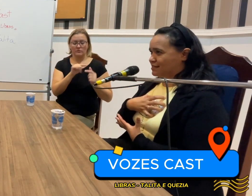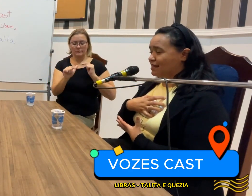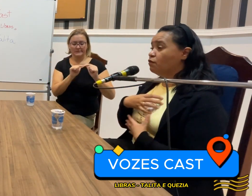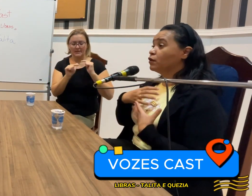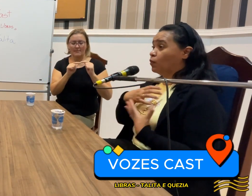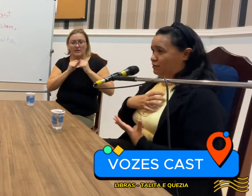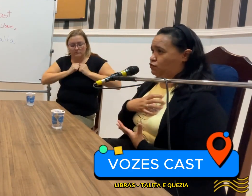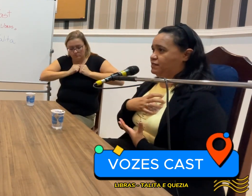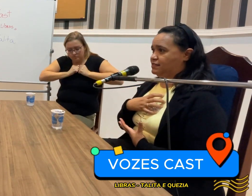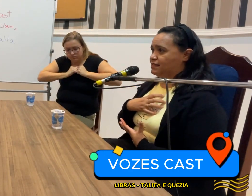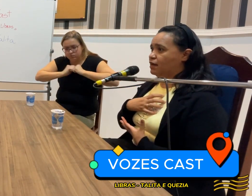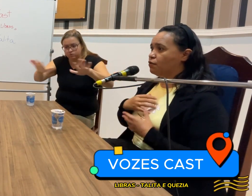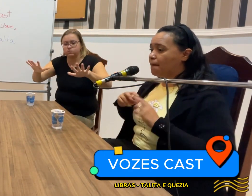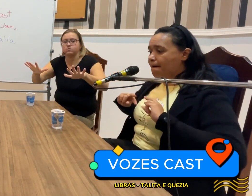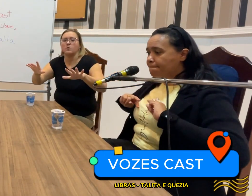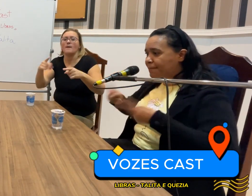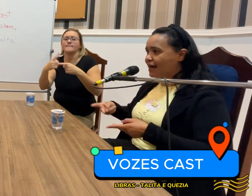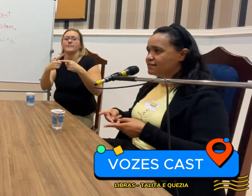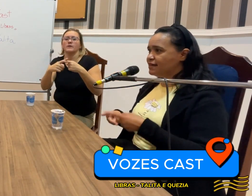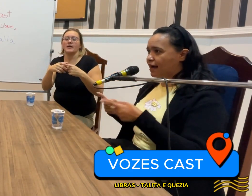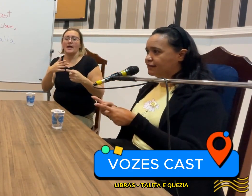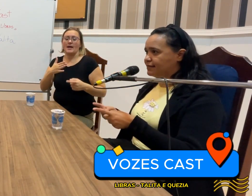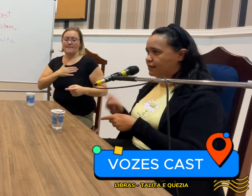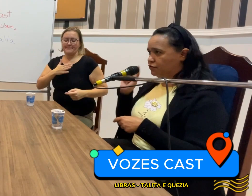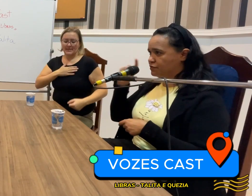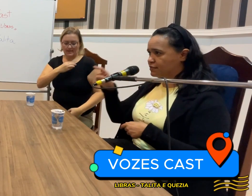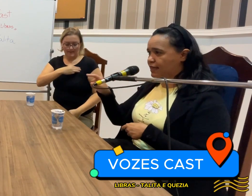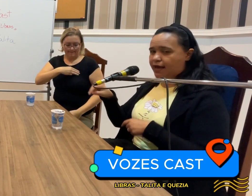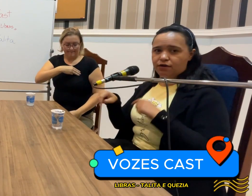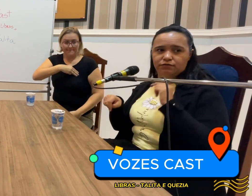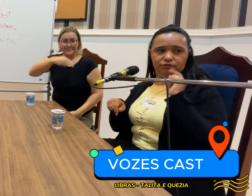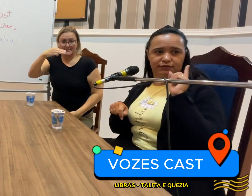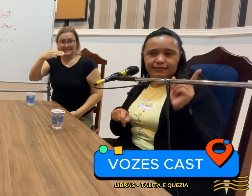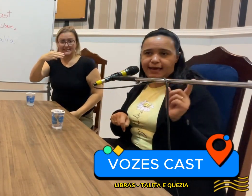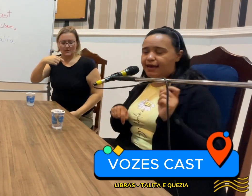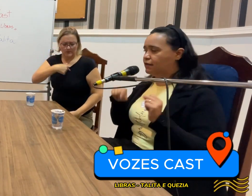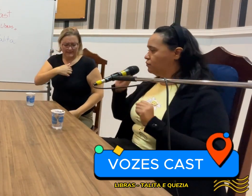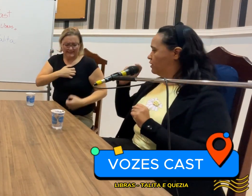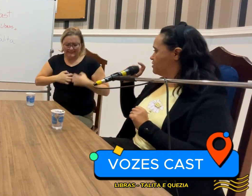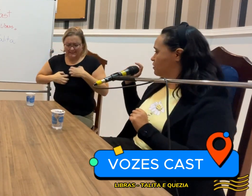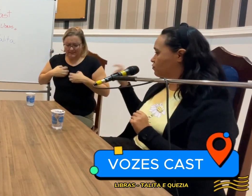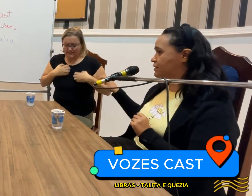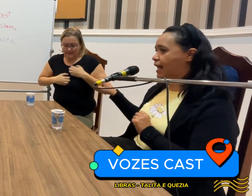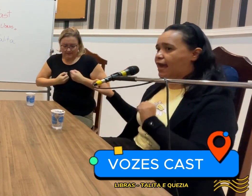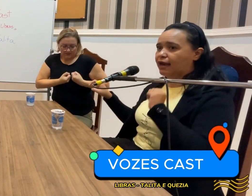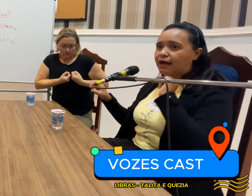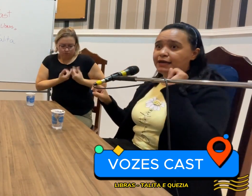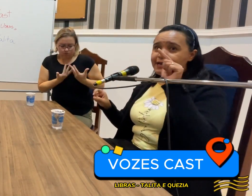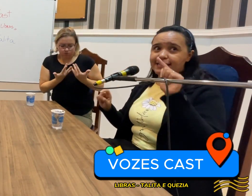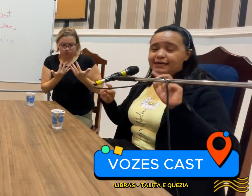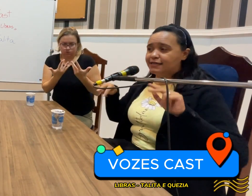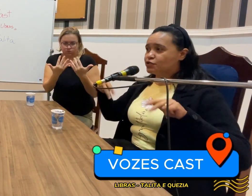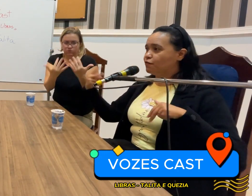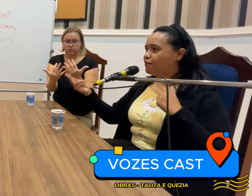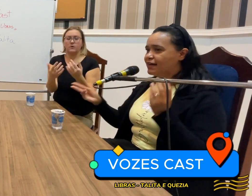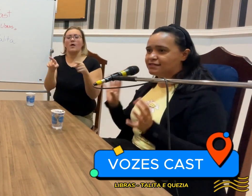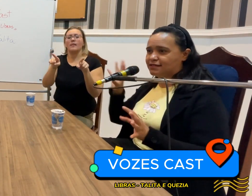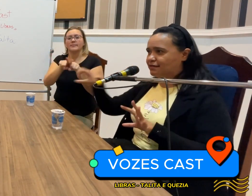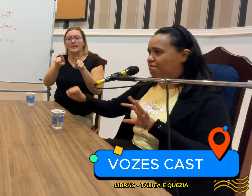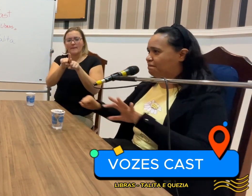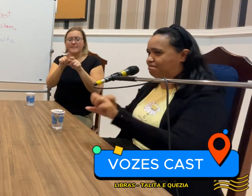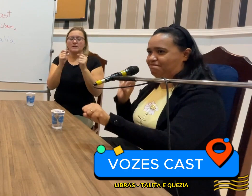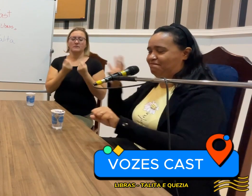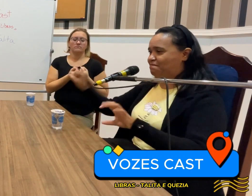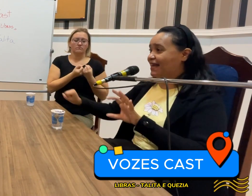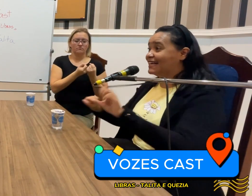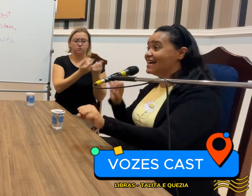meu coração enquanto missão passe a arder no seu, no dele, no coração dela, e isso vá,